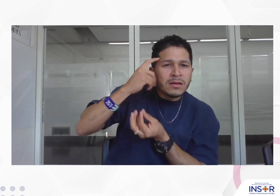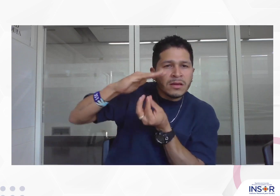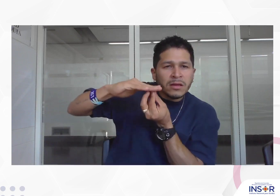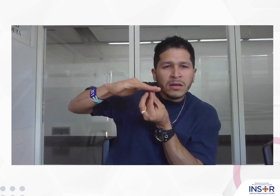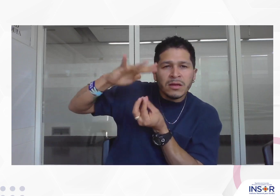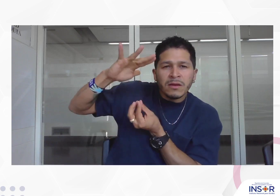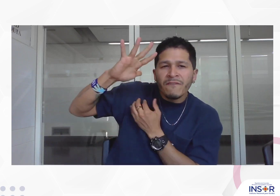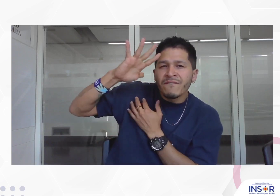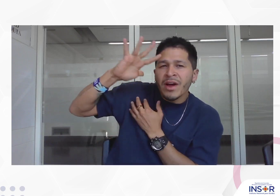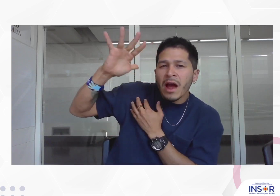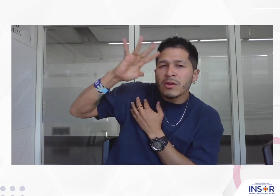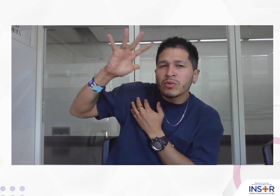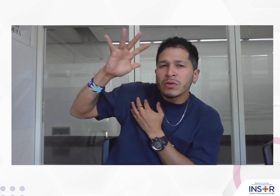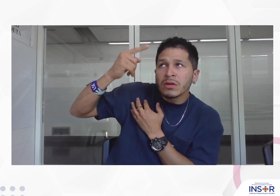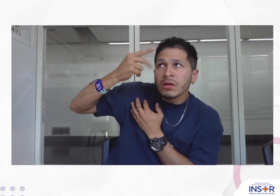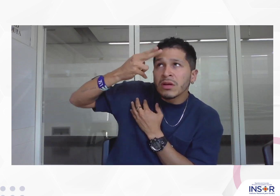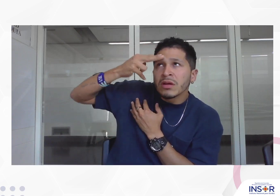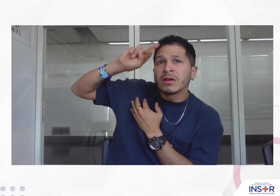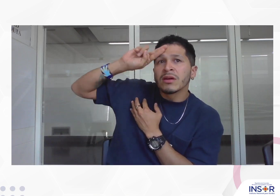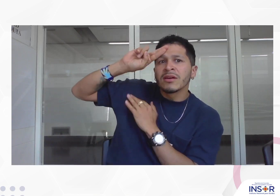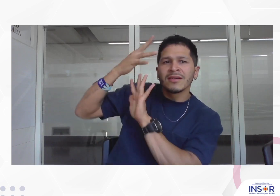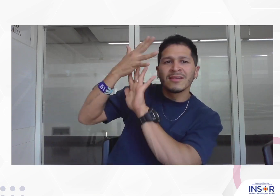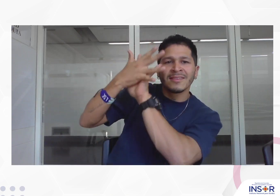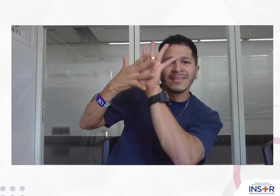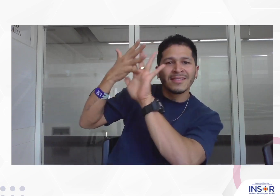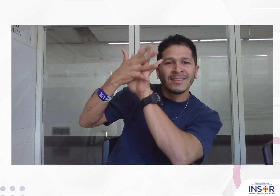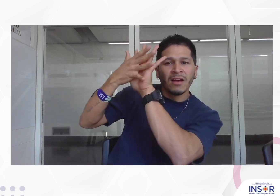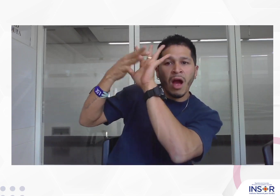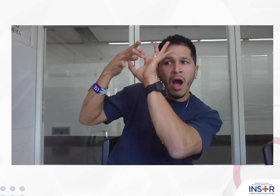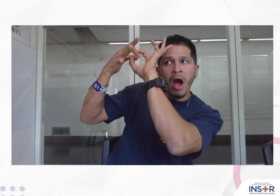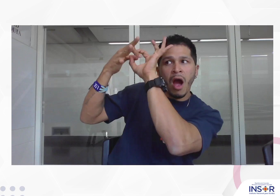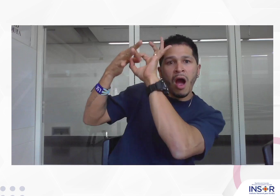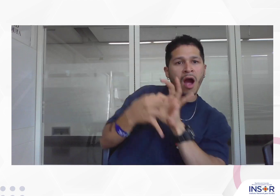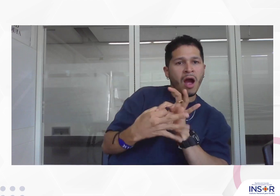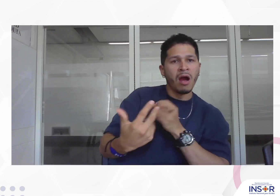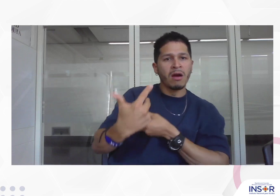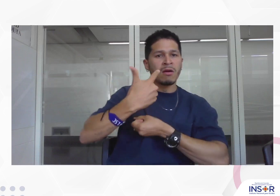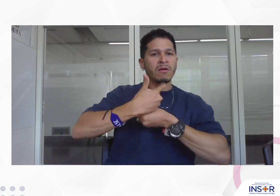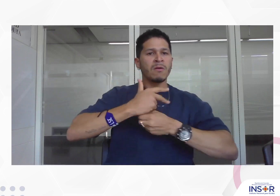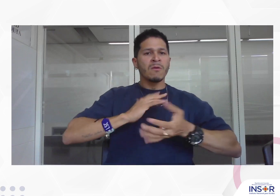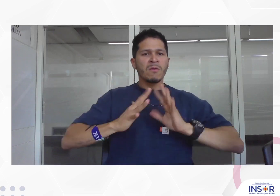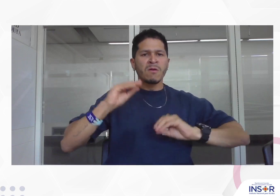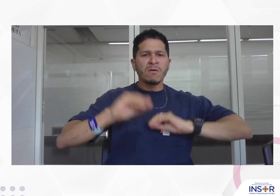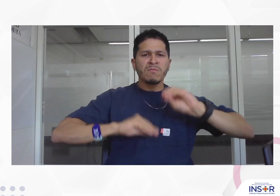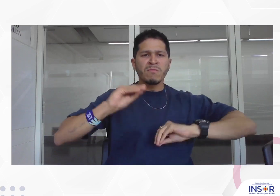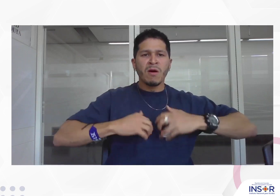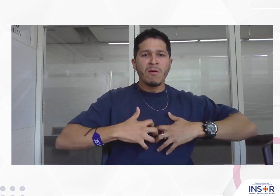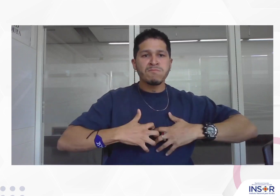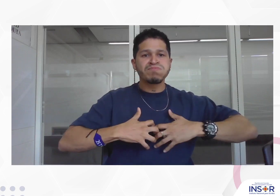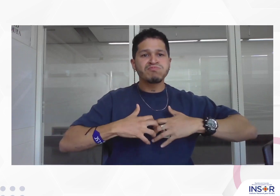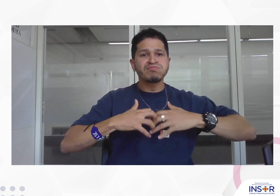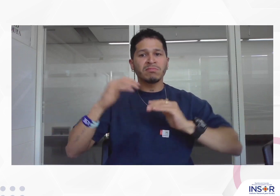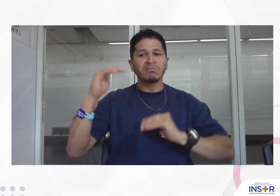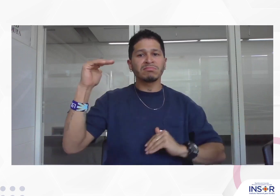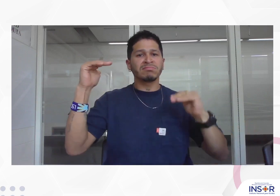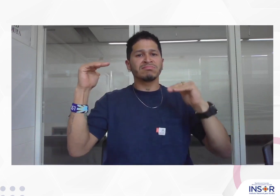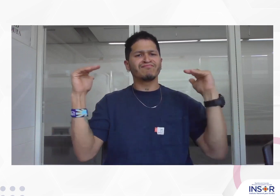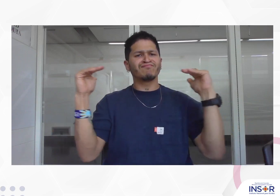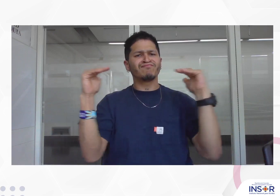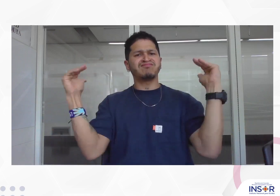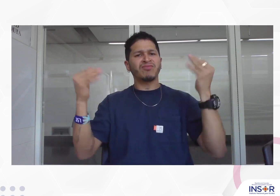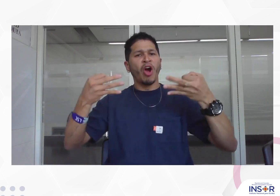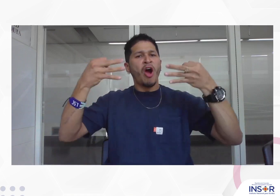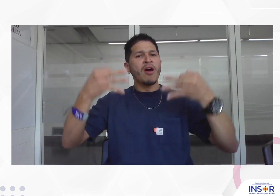cotidiana usamos la lengua de señas, pensamos de manera abstracta, creamos conocimientos filosóficos, pensamientos y demás